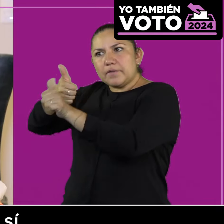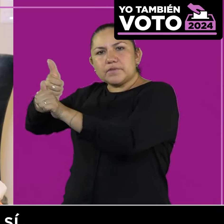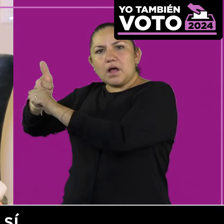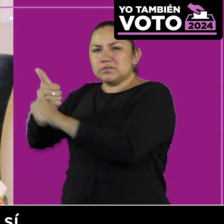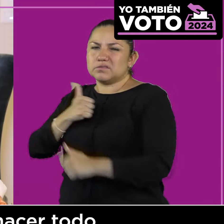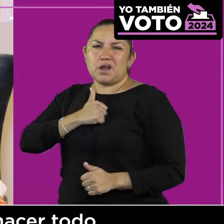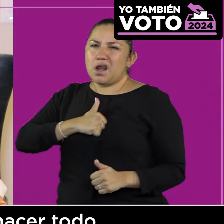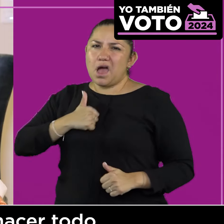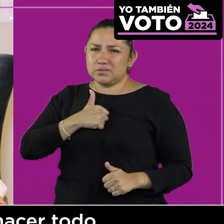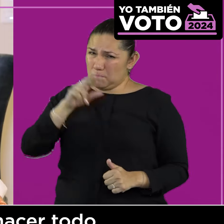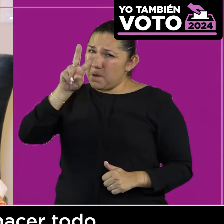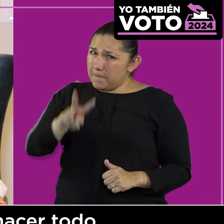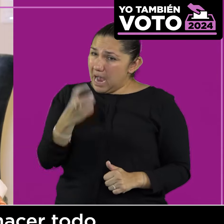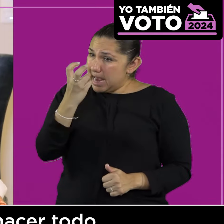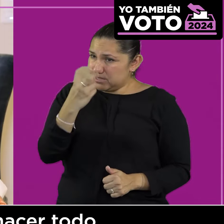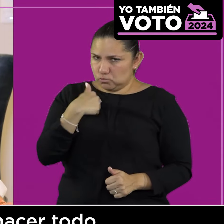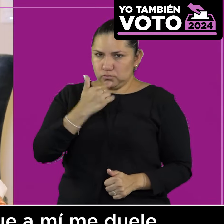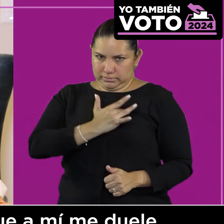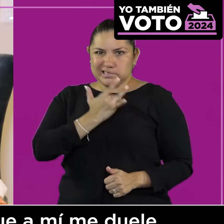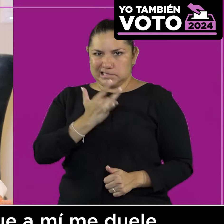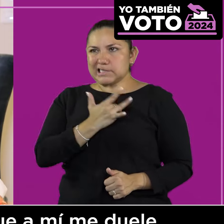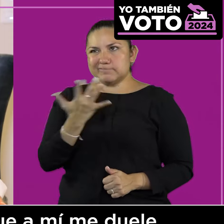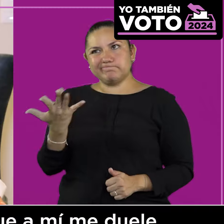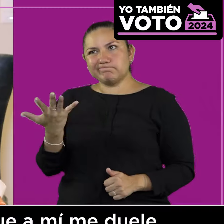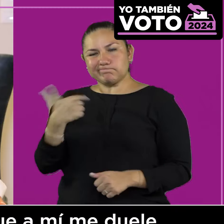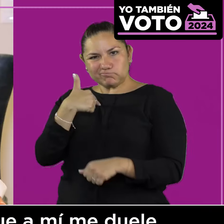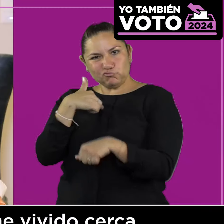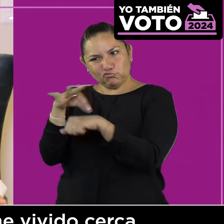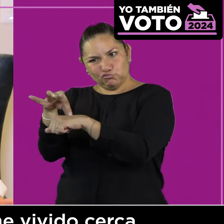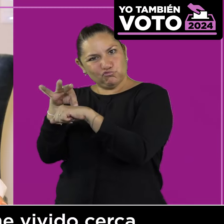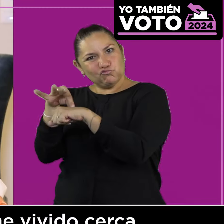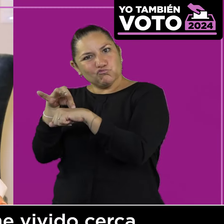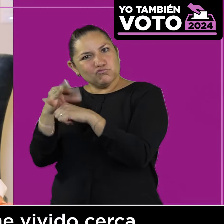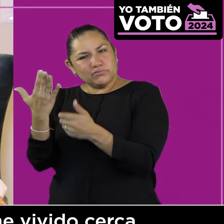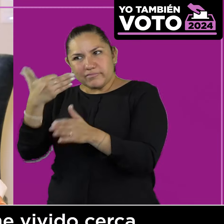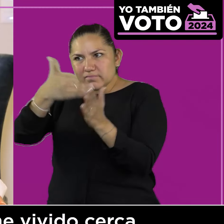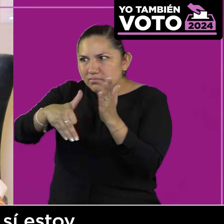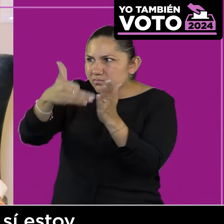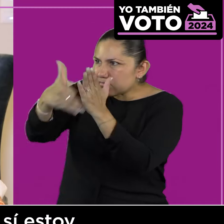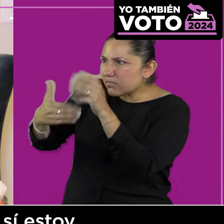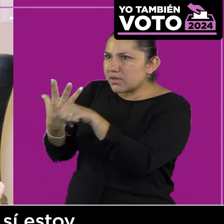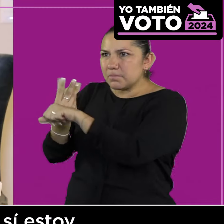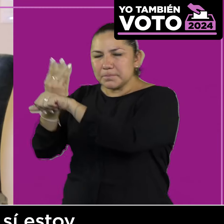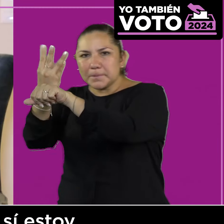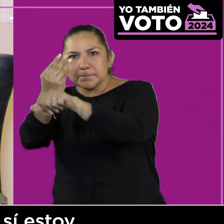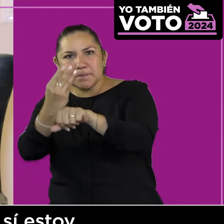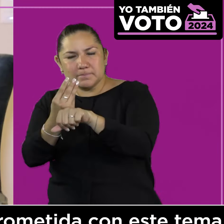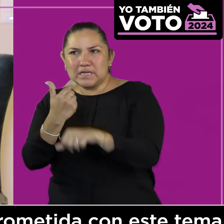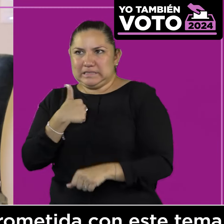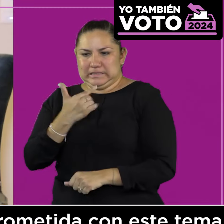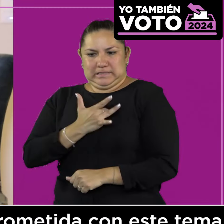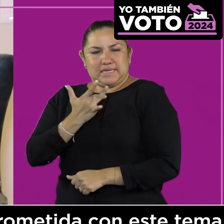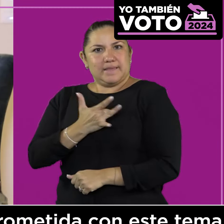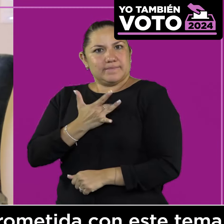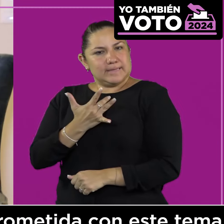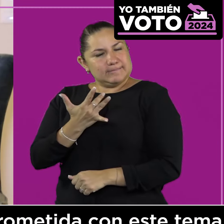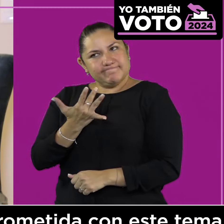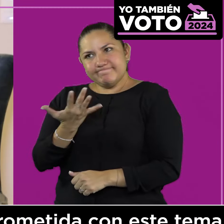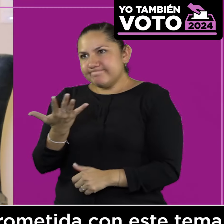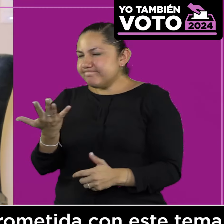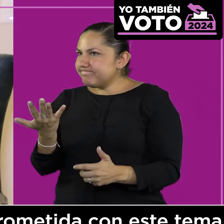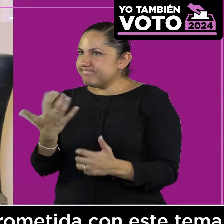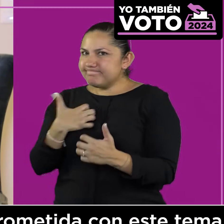sí hay que hacer todo si es un tema que a mí me duele porque sí lo he vivido cerca Porque sí estoy soy una persona